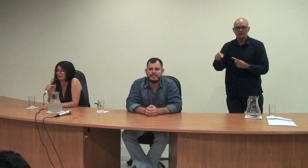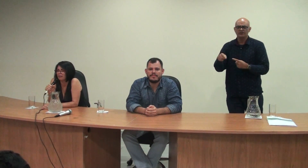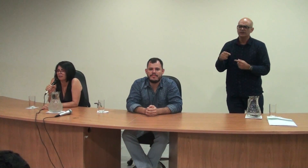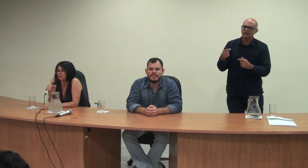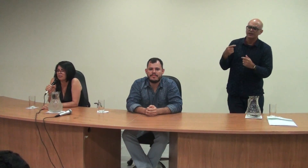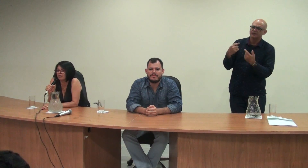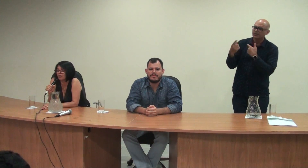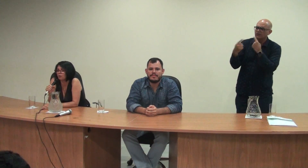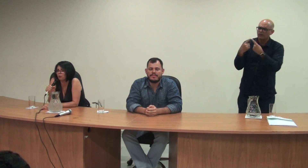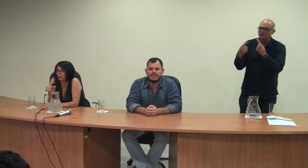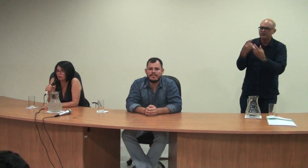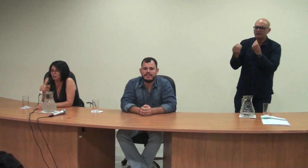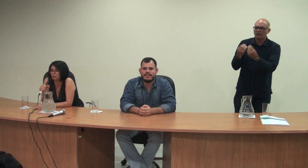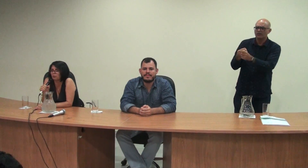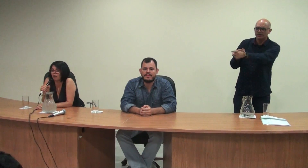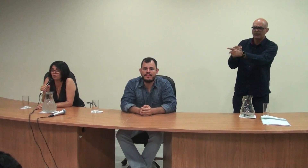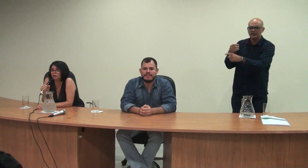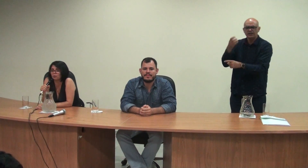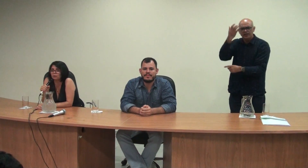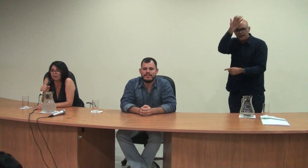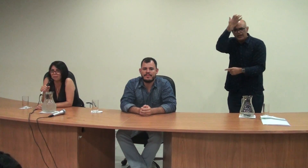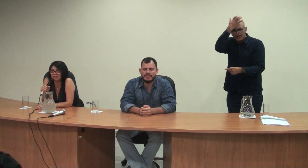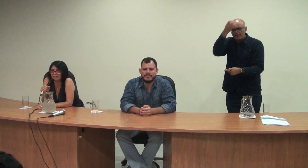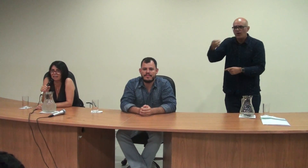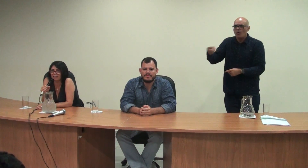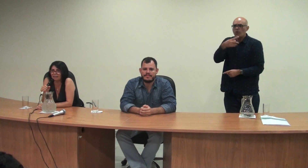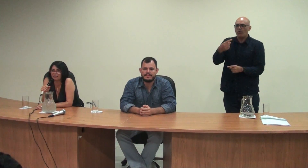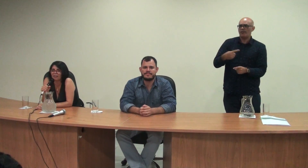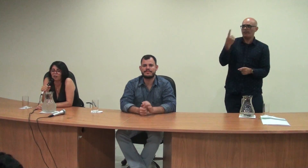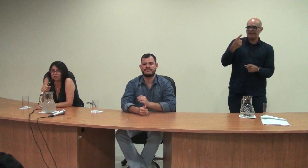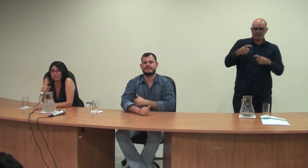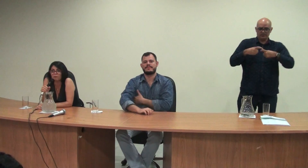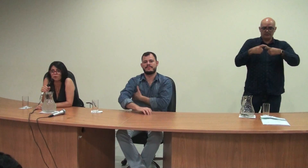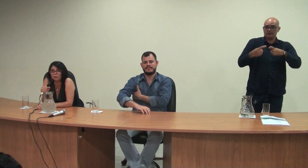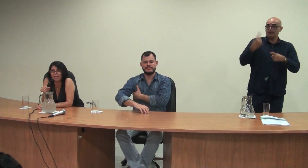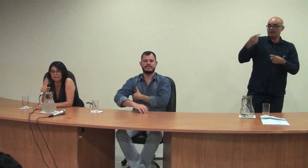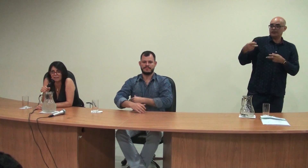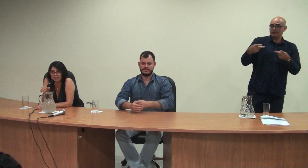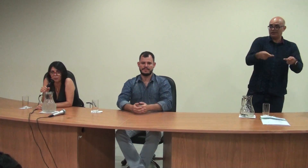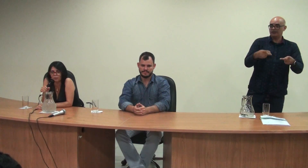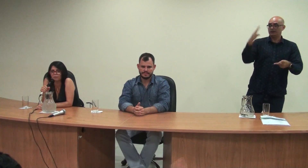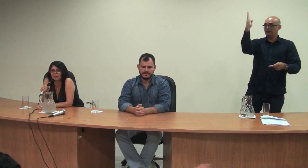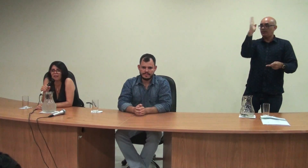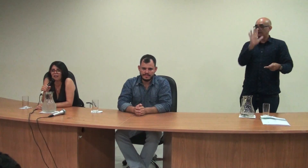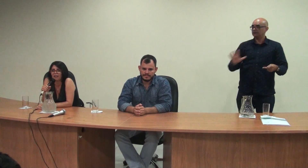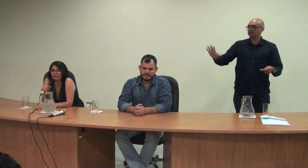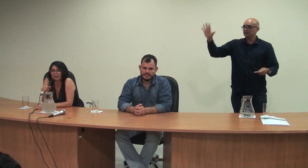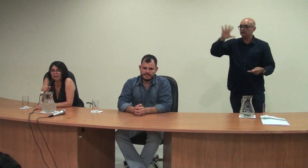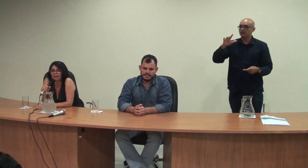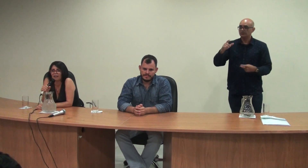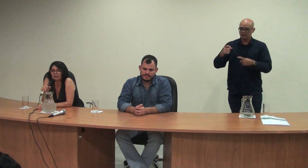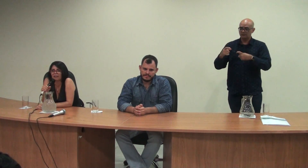questão de ser tão novo o aluno surdo na medicina. Nós temos no Brasil